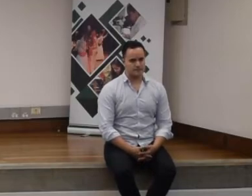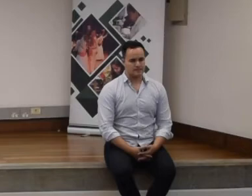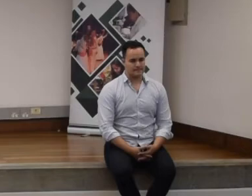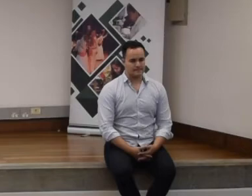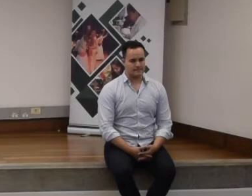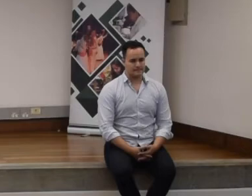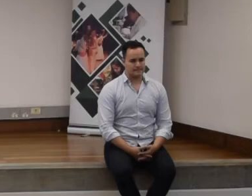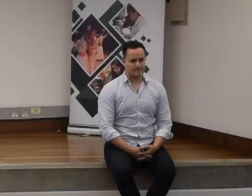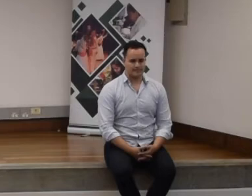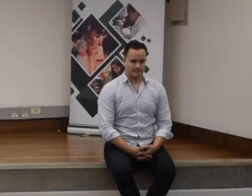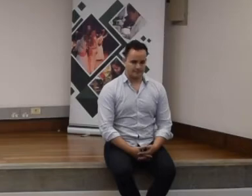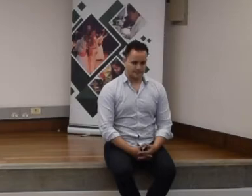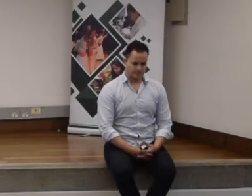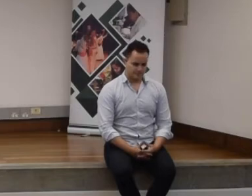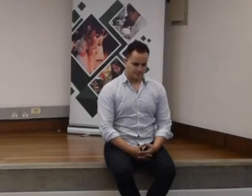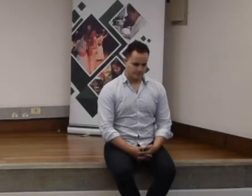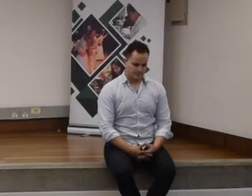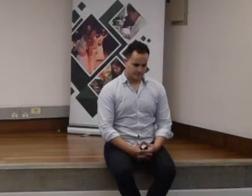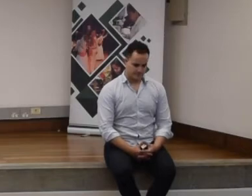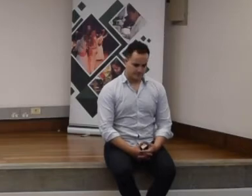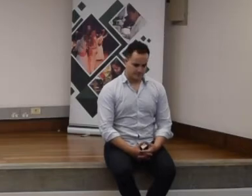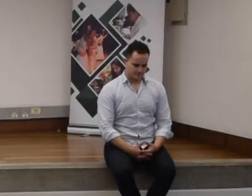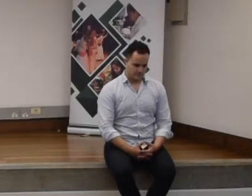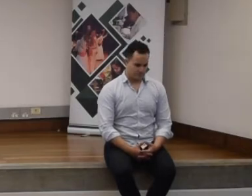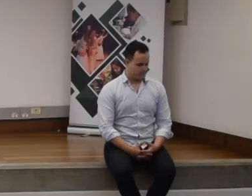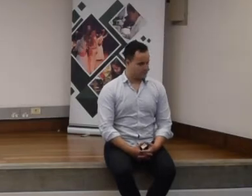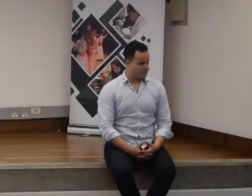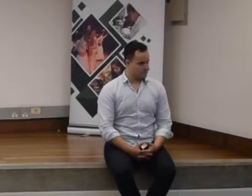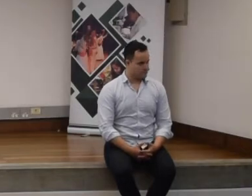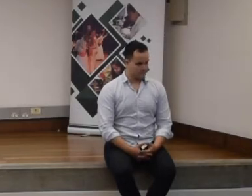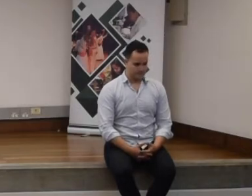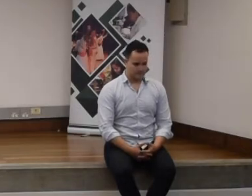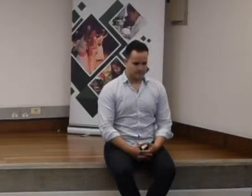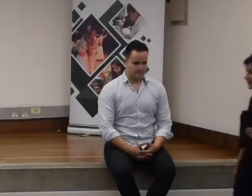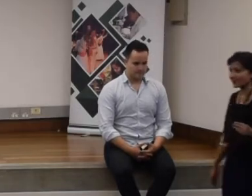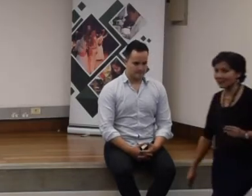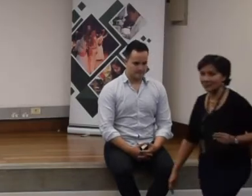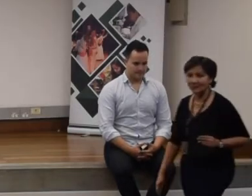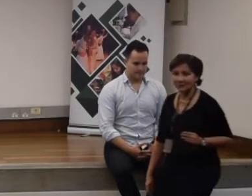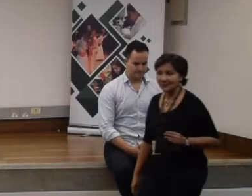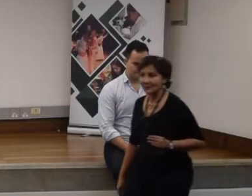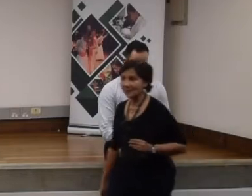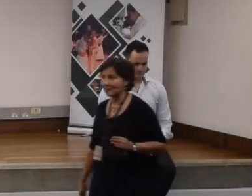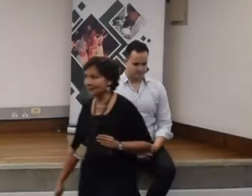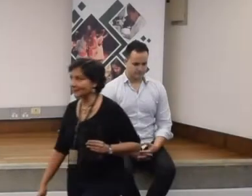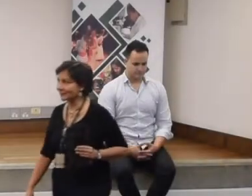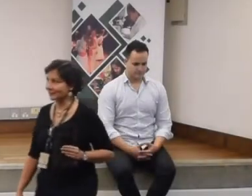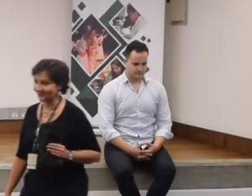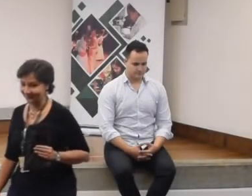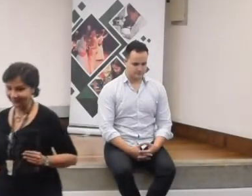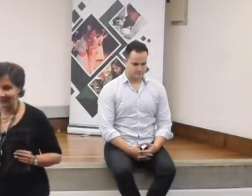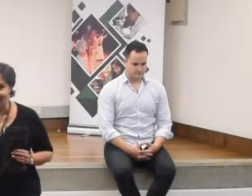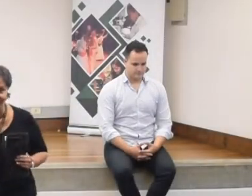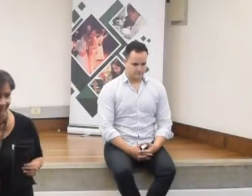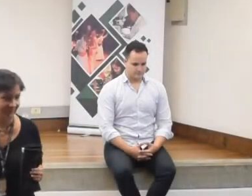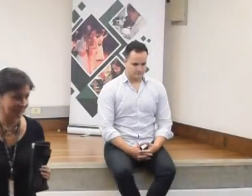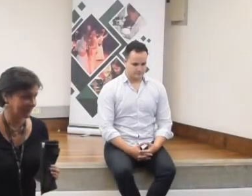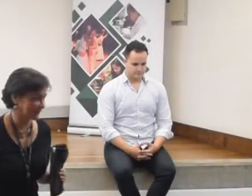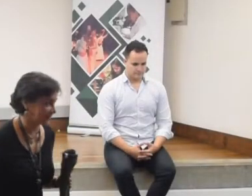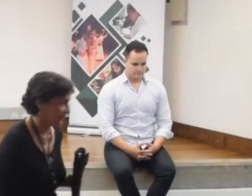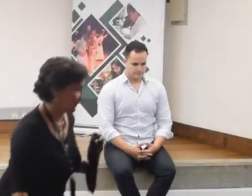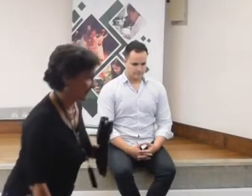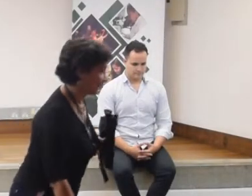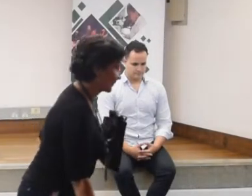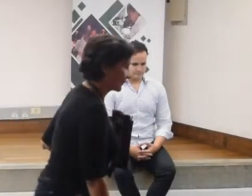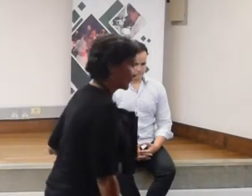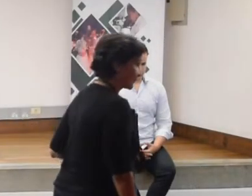sentido, identificó 3 tendencias bastante prometedoras. La primera es que un número creciente de países ha tomado